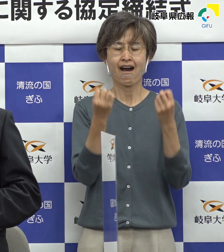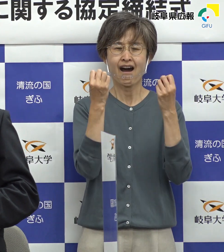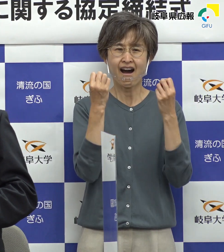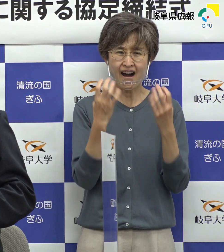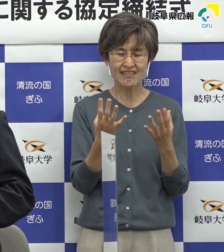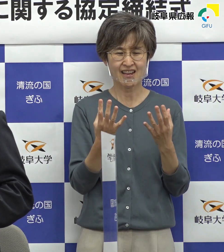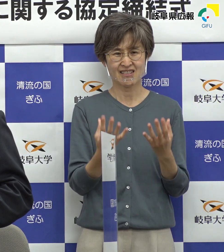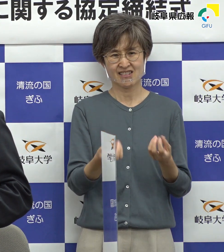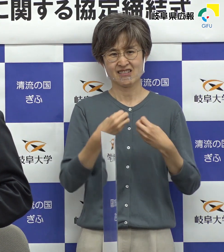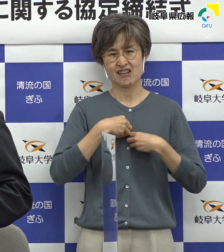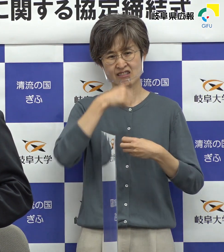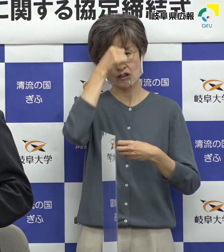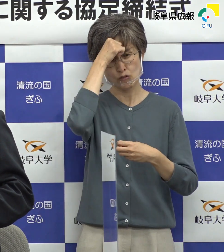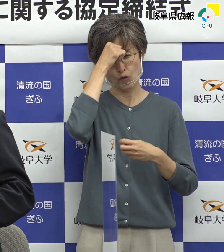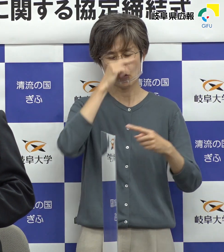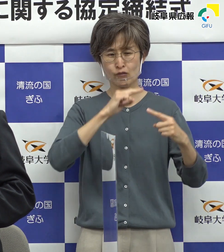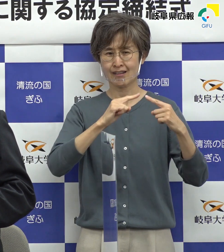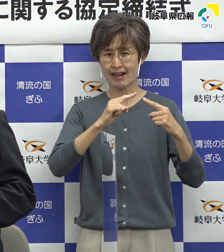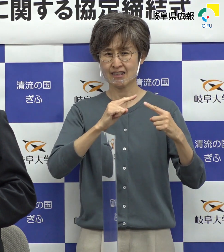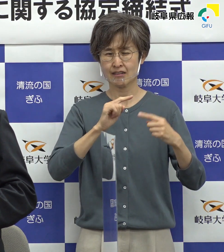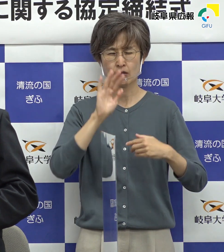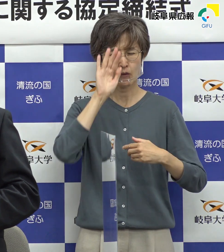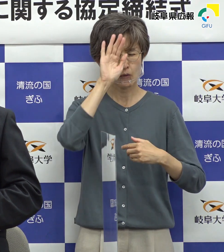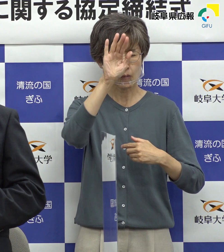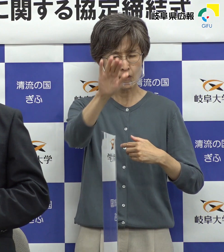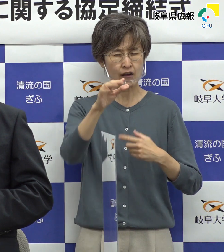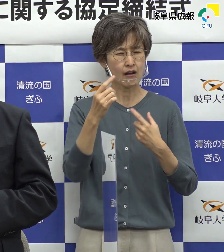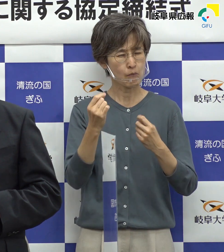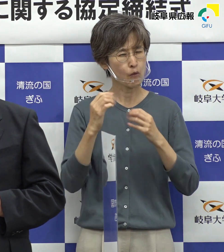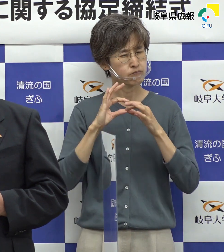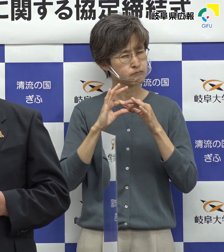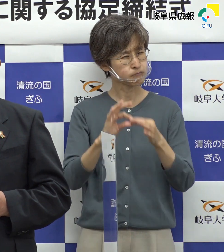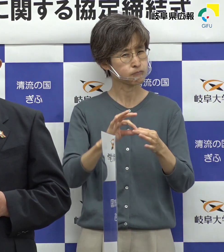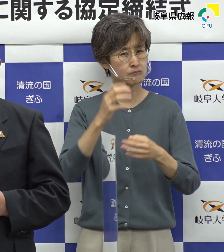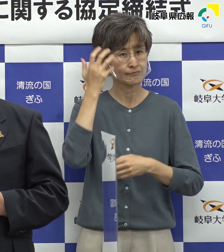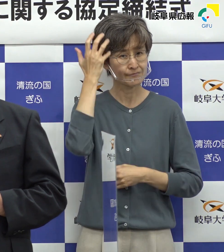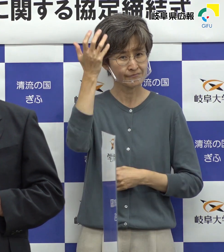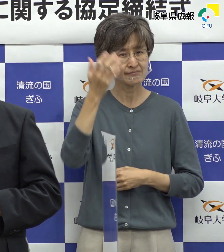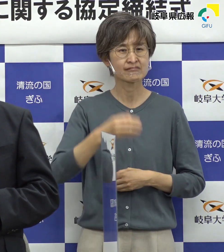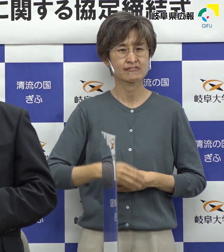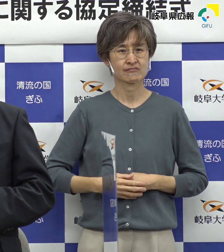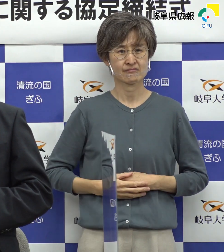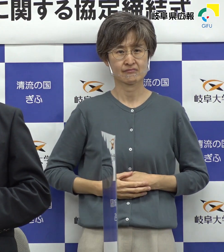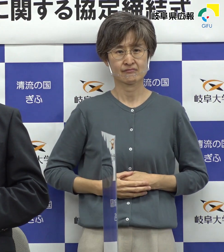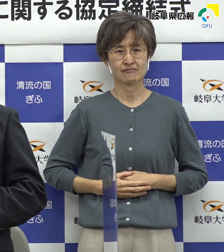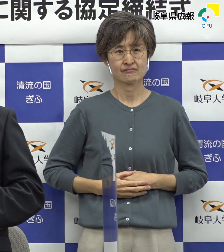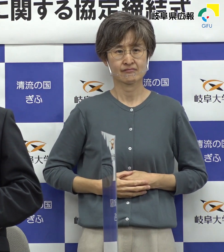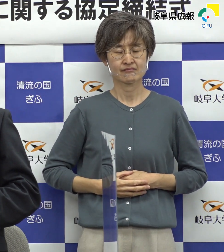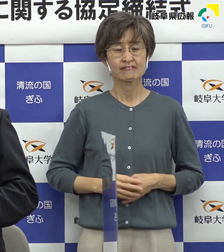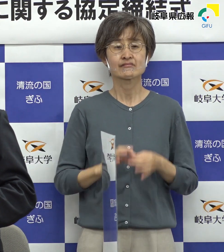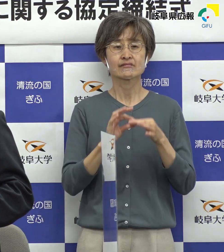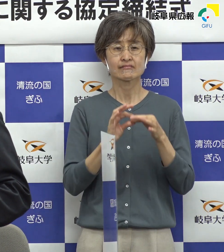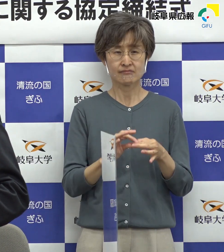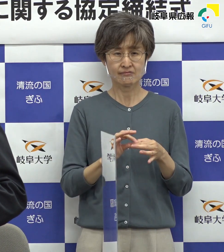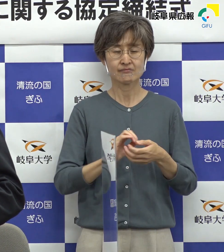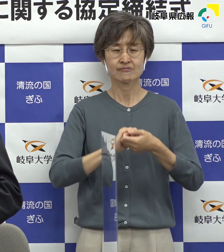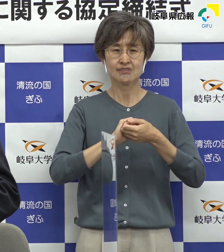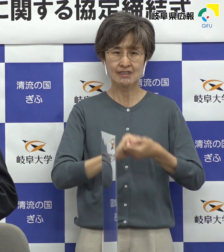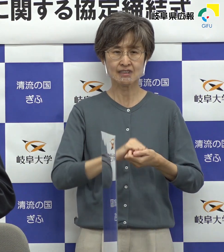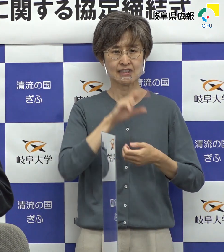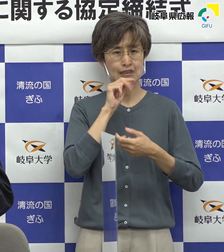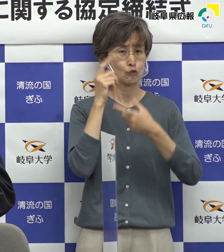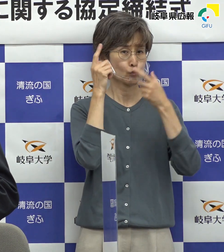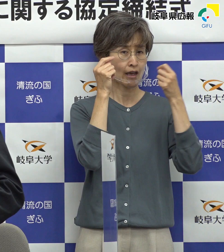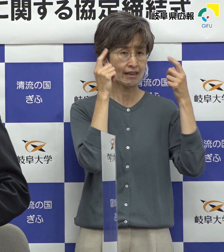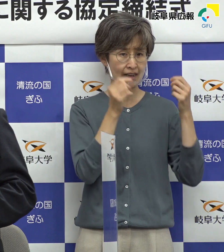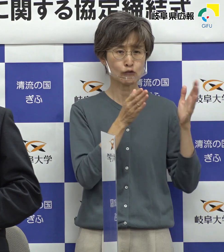類との戦いはこれからも続くわけでありますので、ぜひ岐阜大学とそれから行政